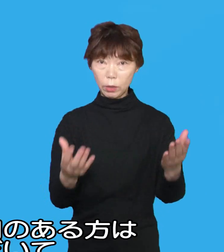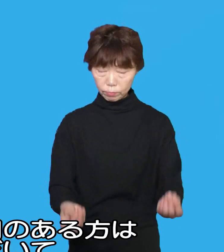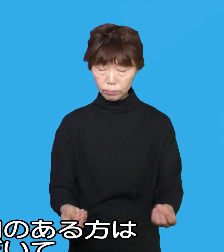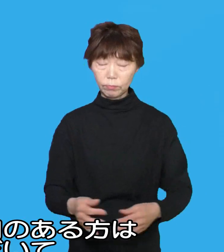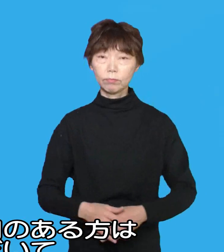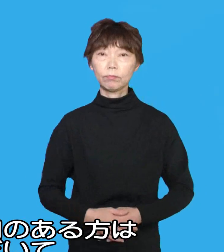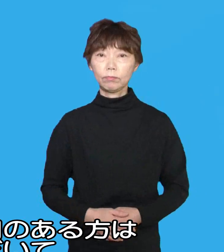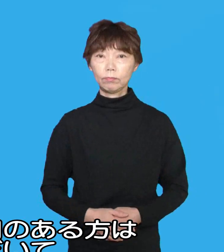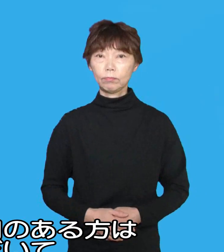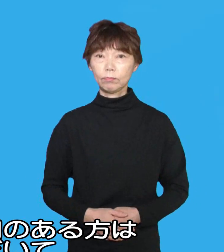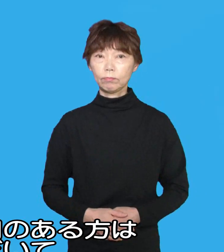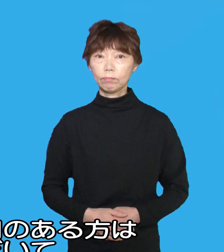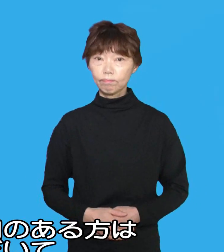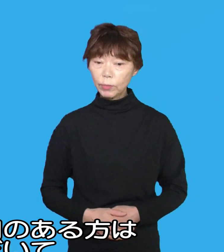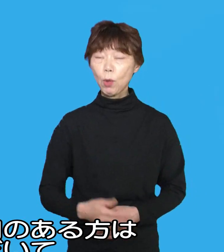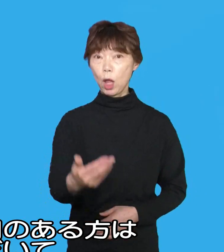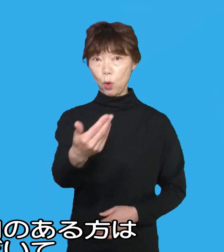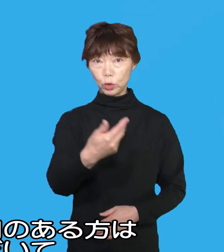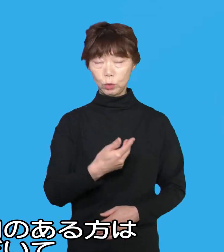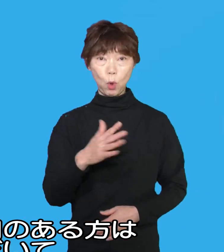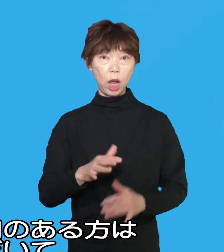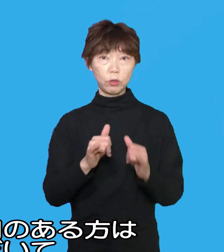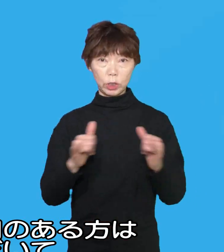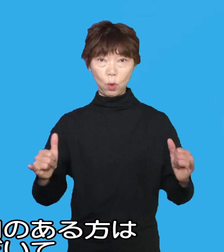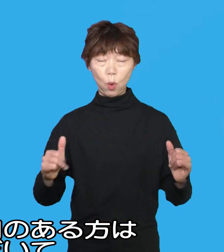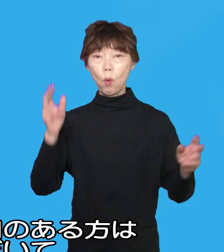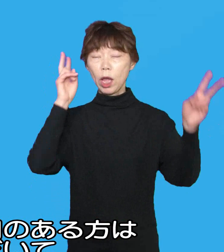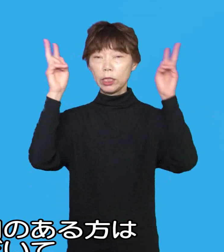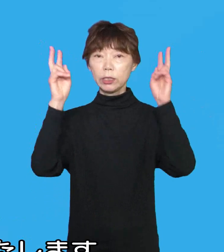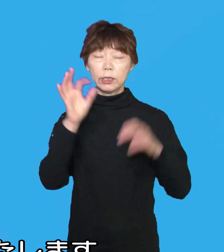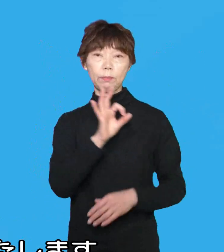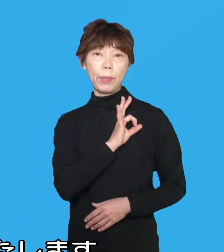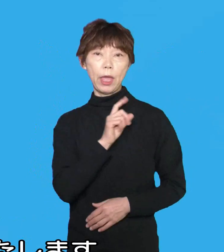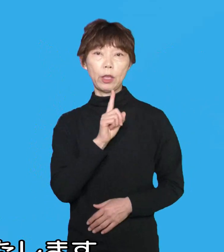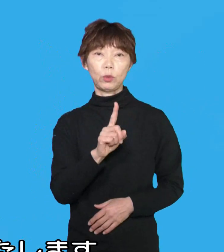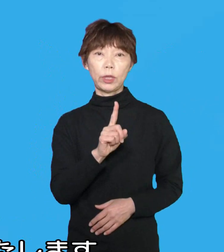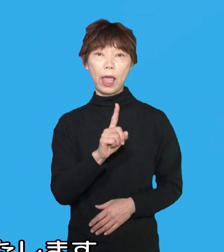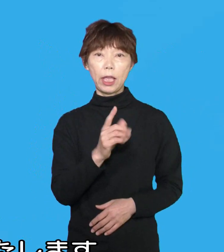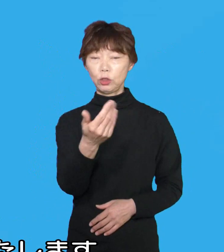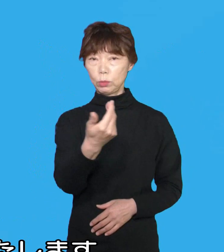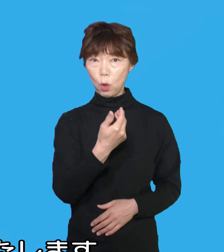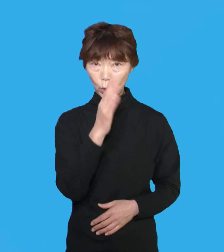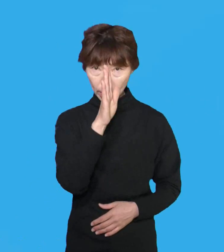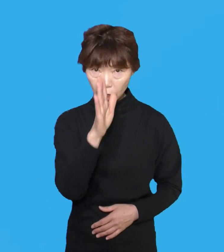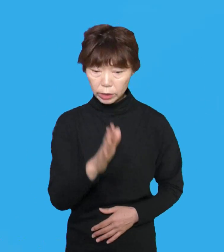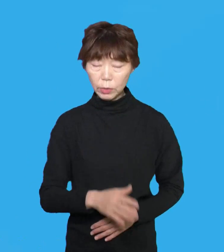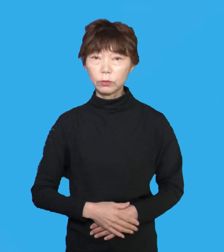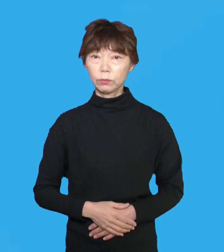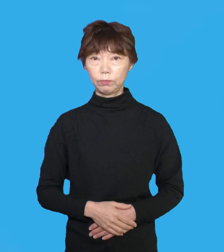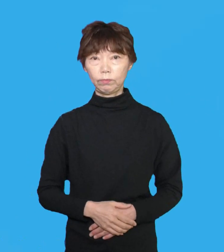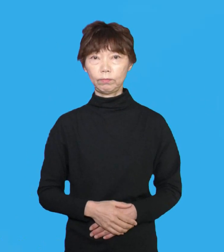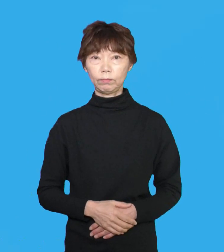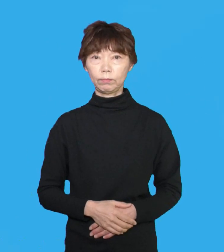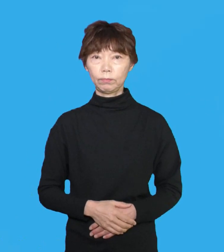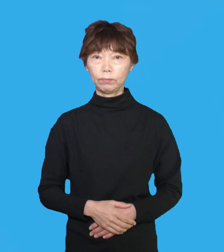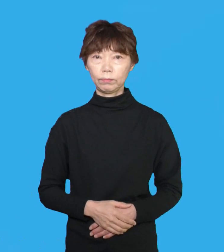それではご質問のある方は、社名をお名乗りいただいてよろしくお願いいたします。